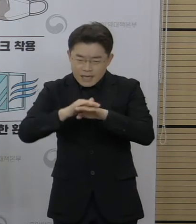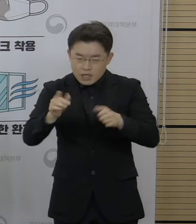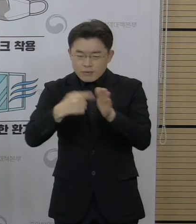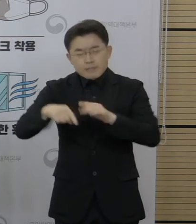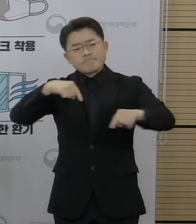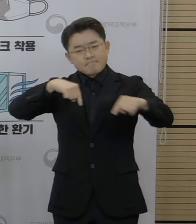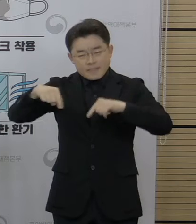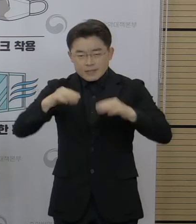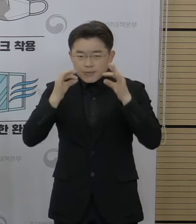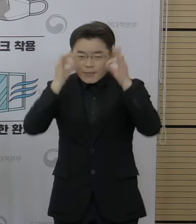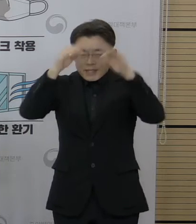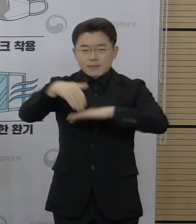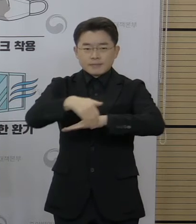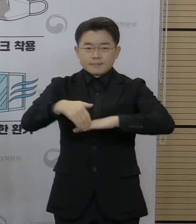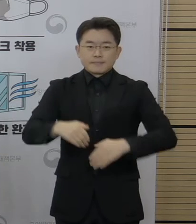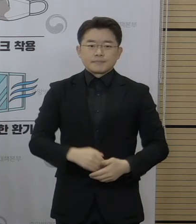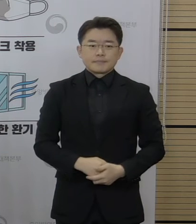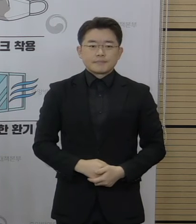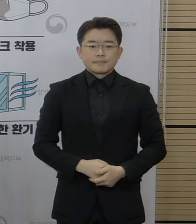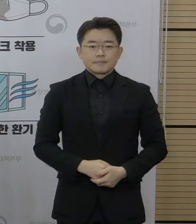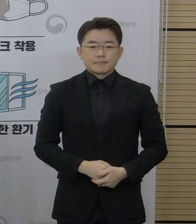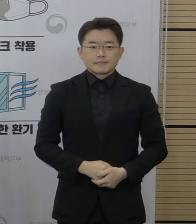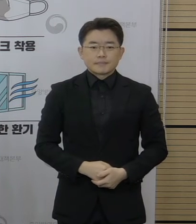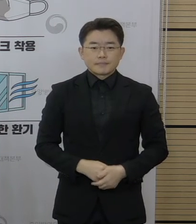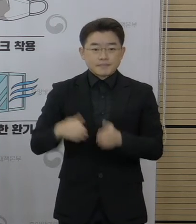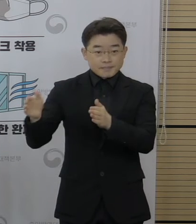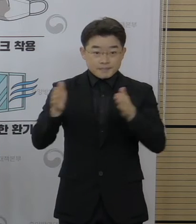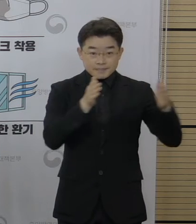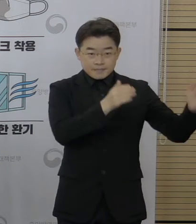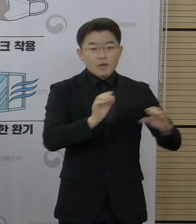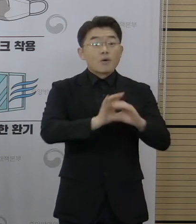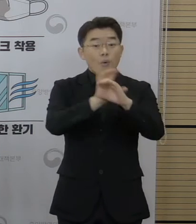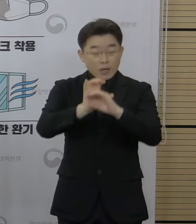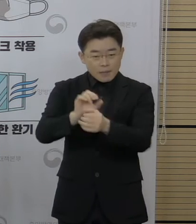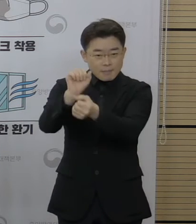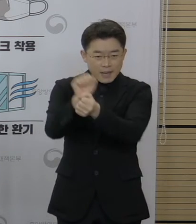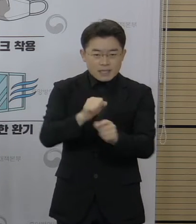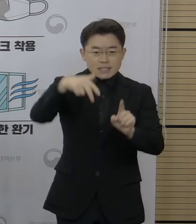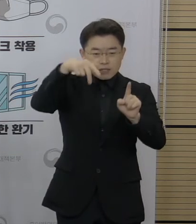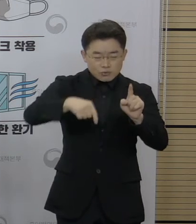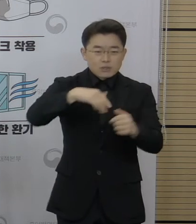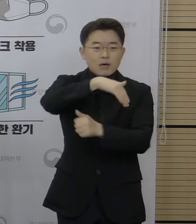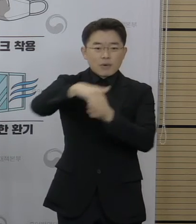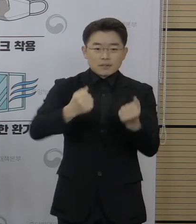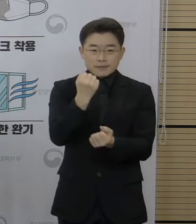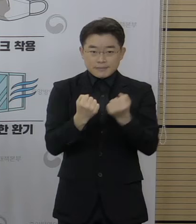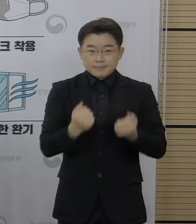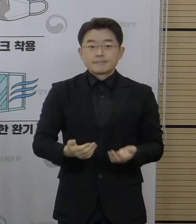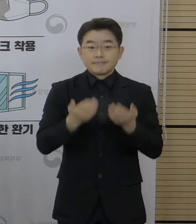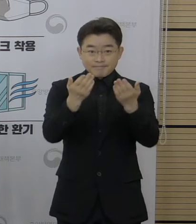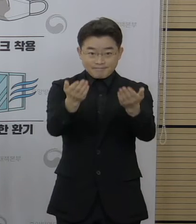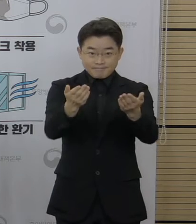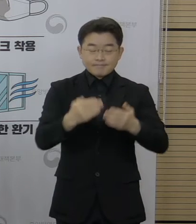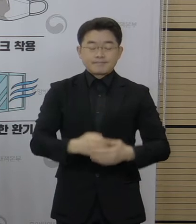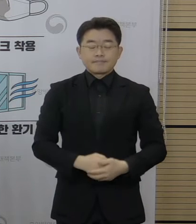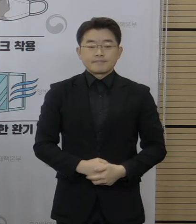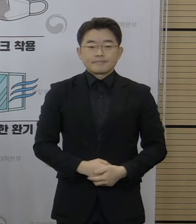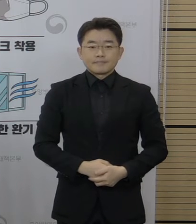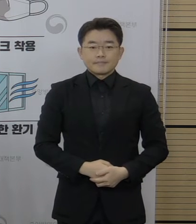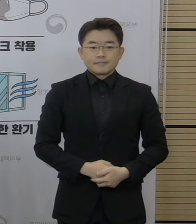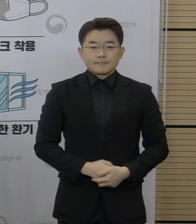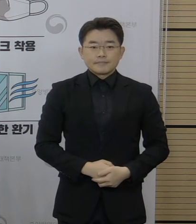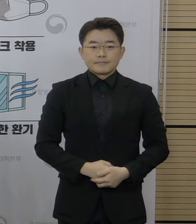강화할 되기 입니다 다음은 코로나 1 고추 감 발생 동양의 대해서 좀더 상세한 내용을 설명